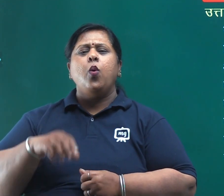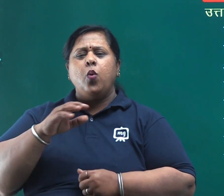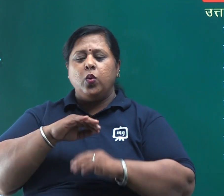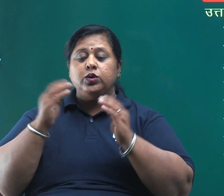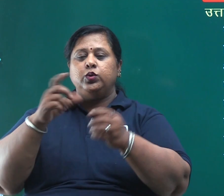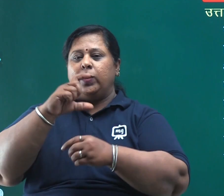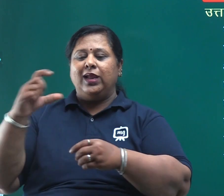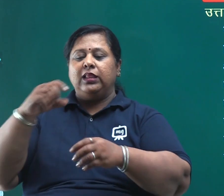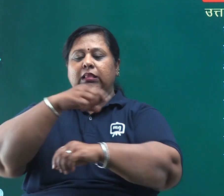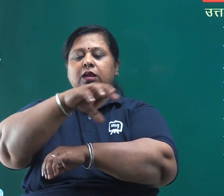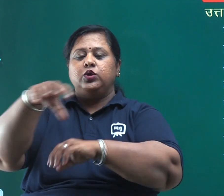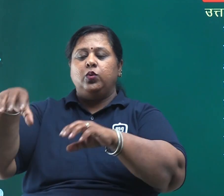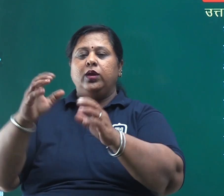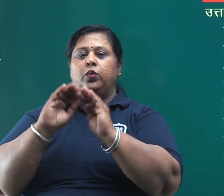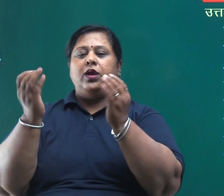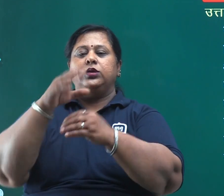देशों के